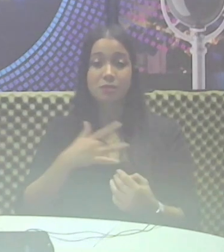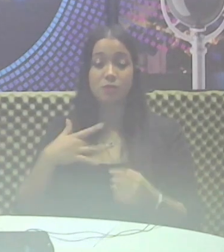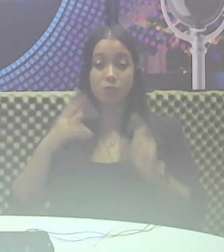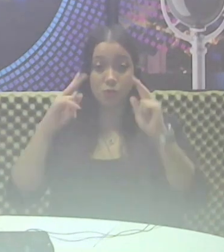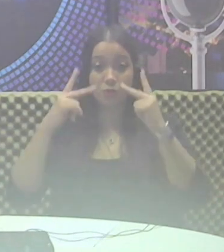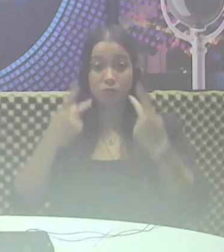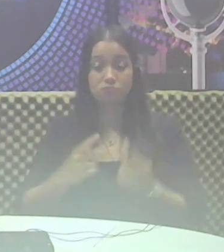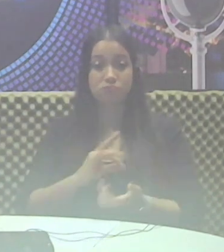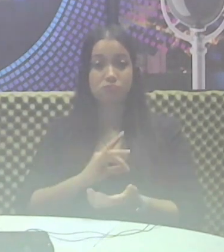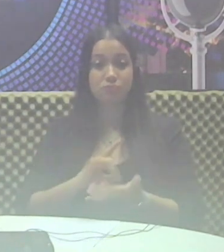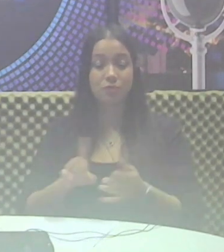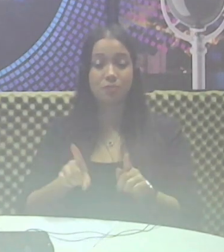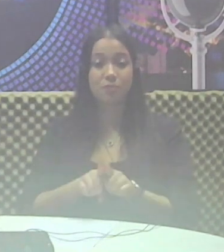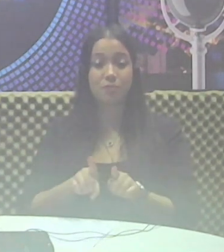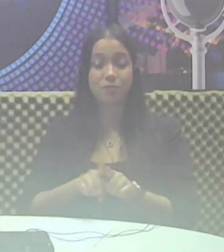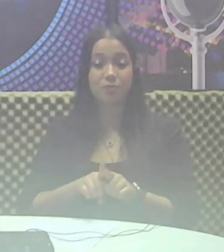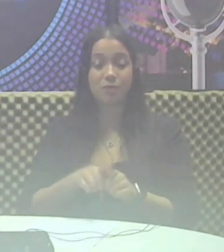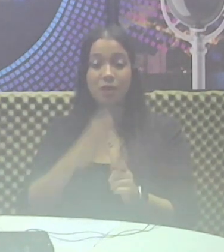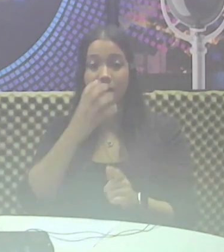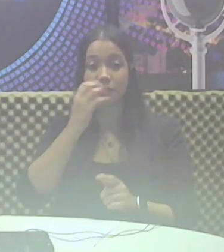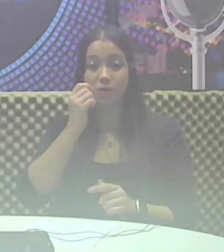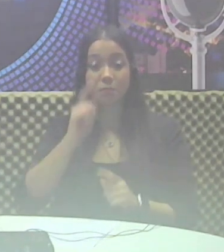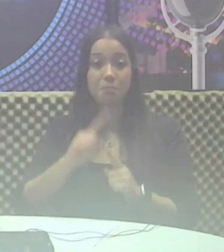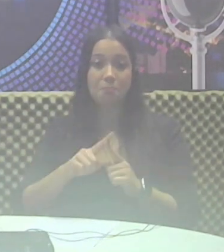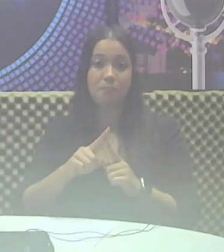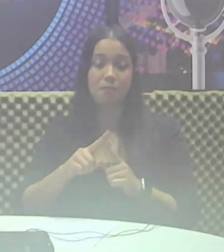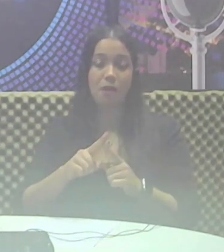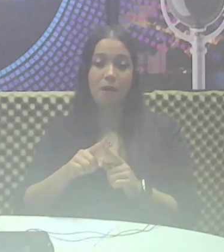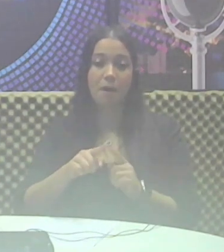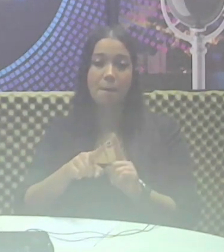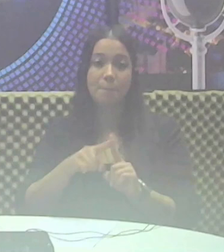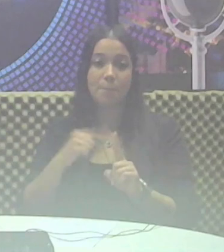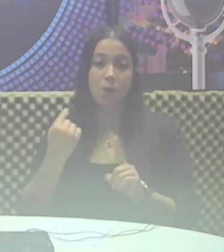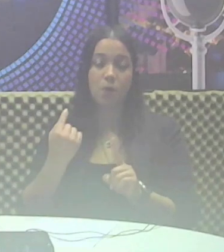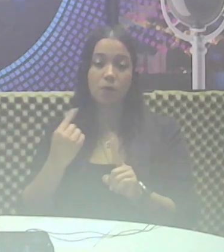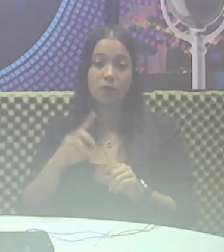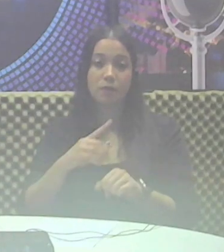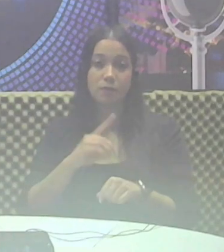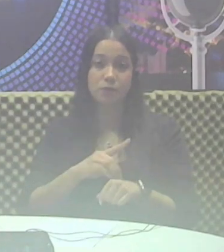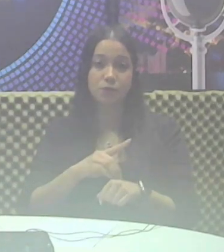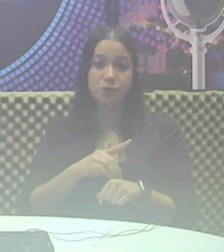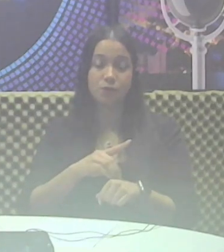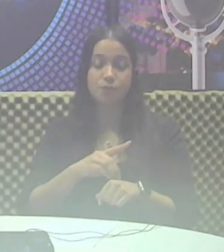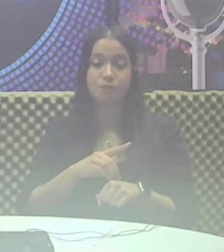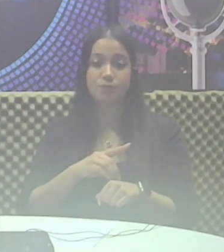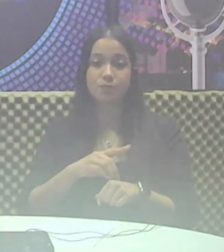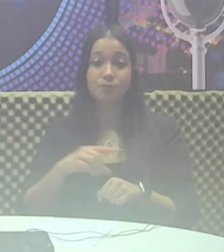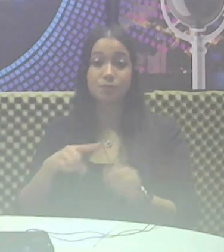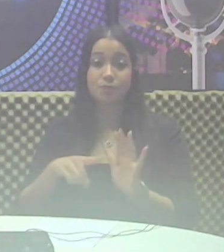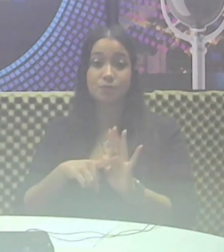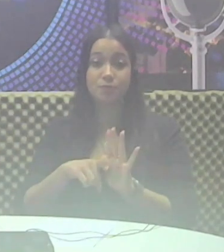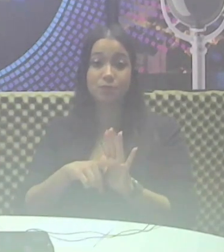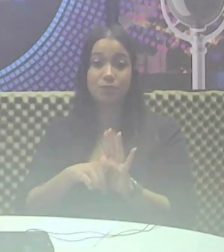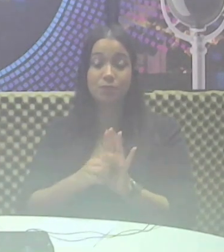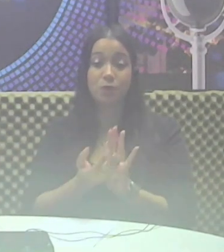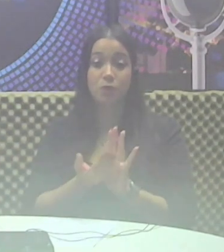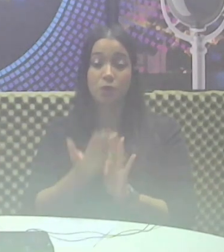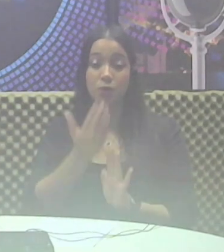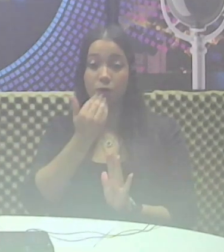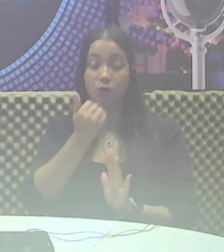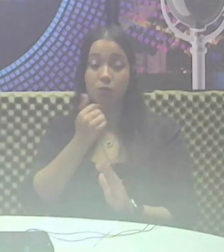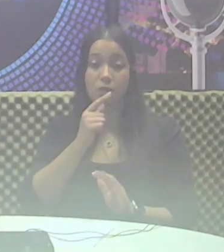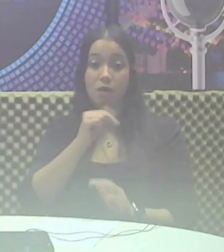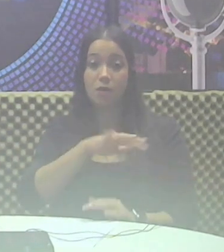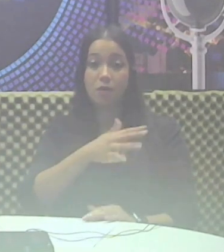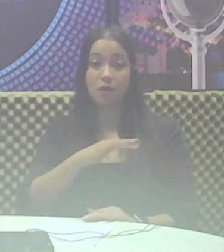humanos e animais domésticos, mas letal para o Aedes aegypti. Quando a larva do mosquito ingere essa bactéria na água,